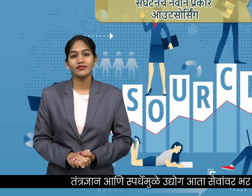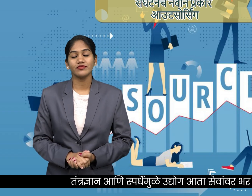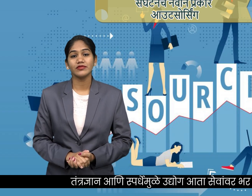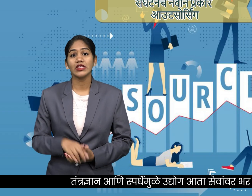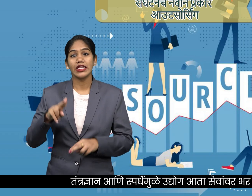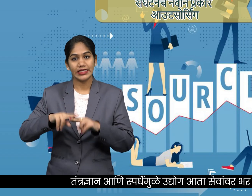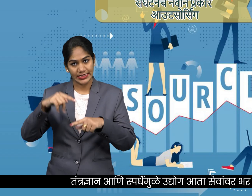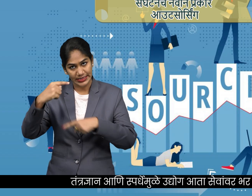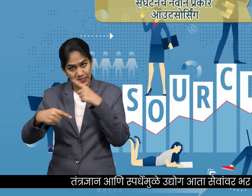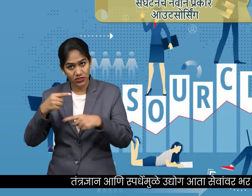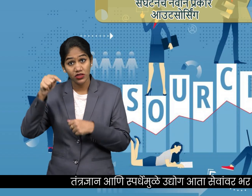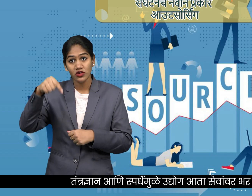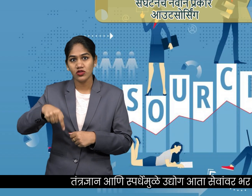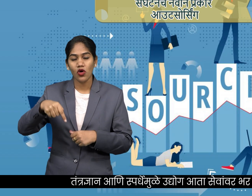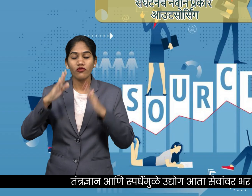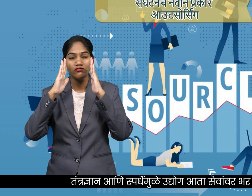तंत्रज्ञान आणि